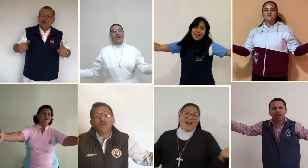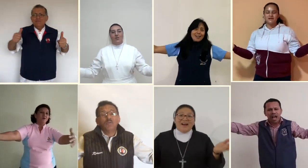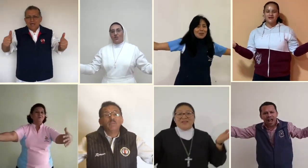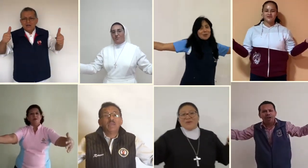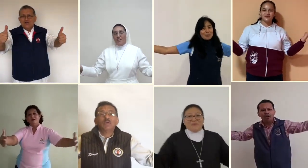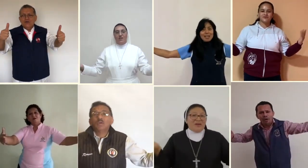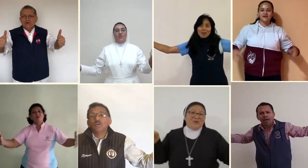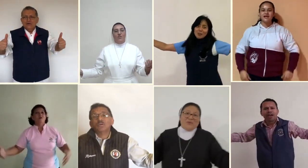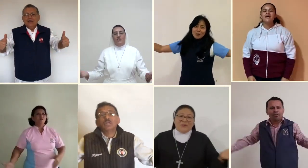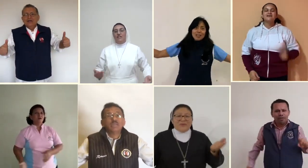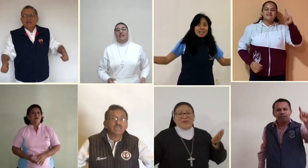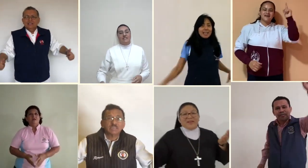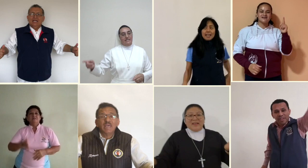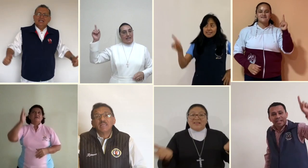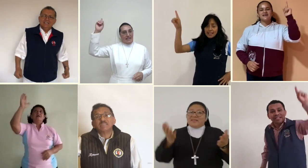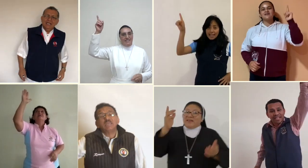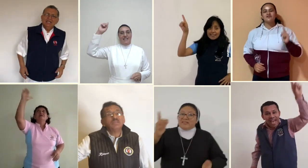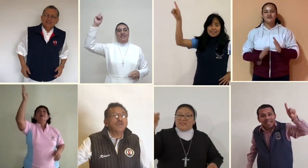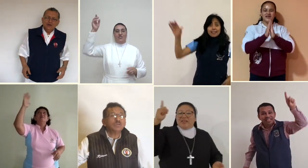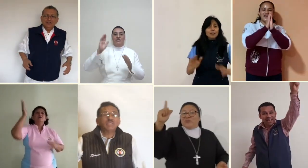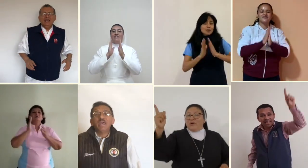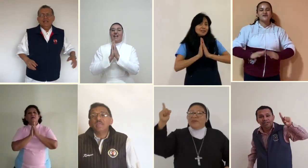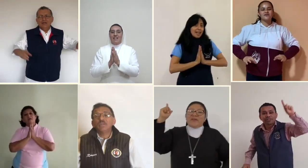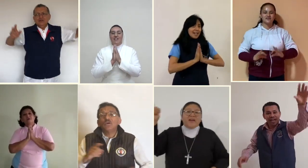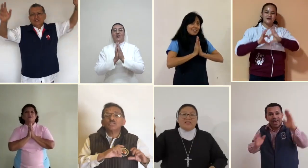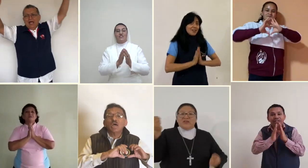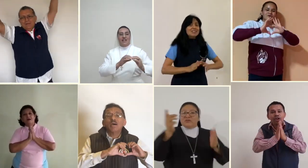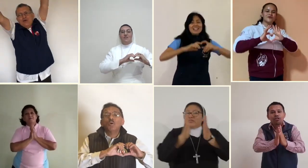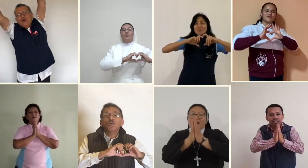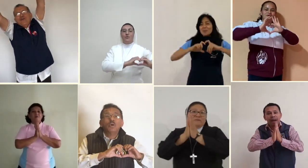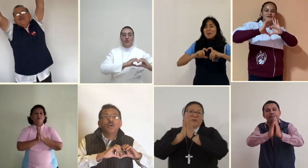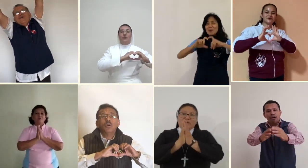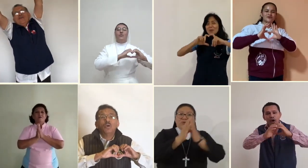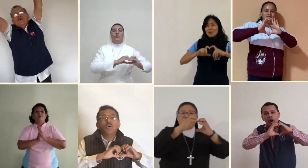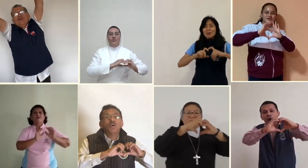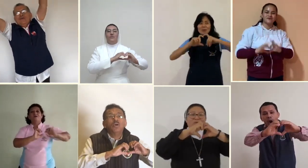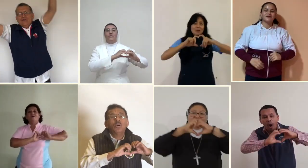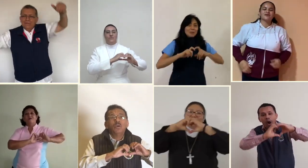lo mejor, ser signos del Dios amor